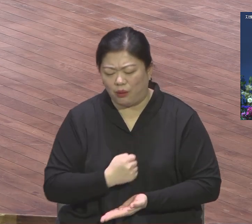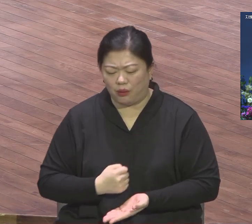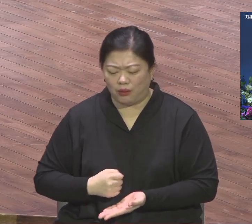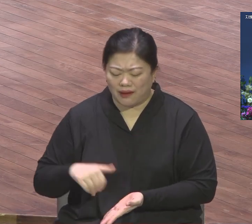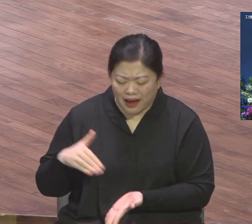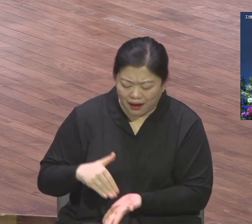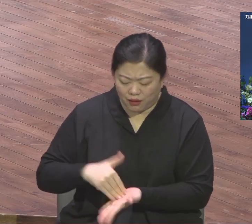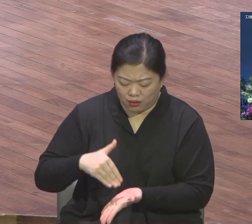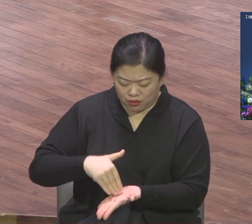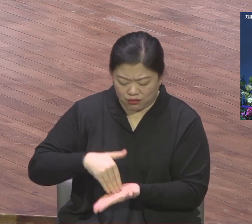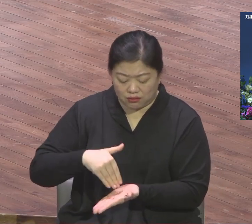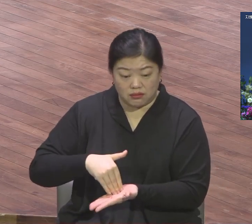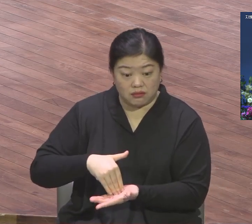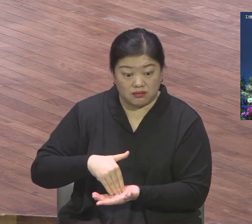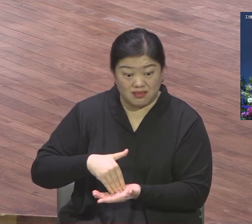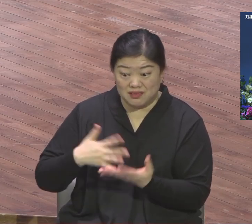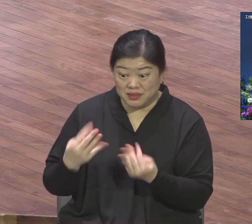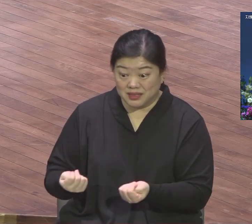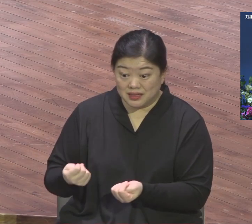왜 불행하냐고요?